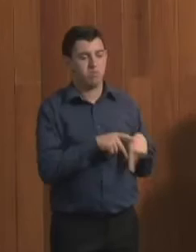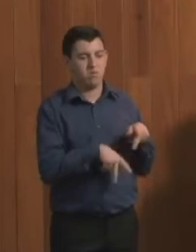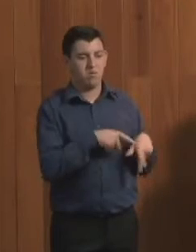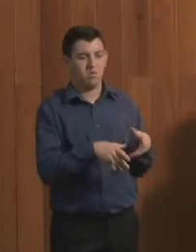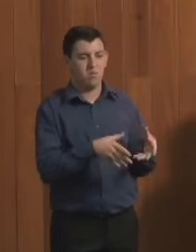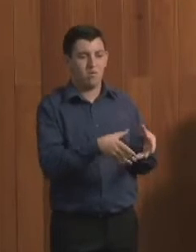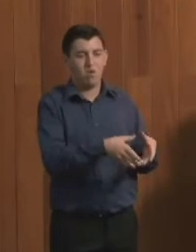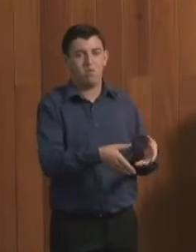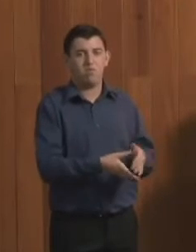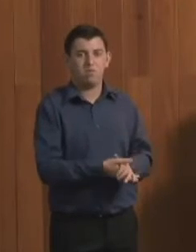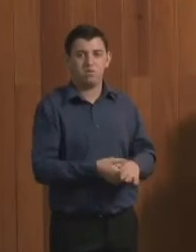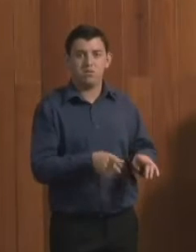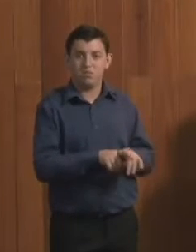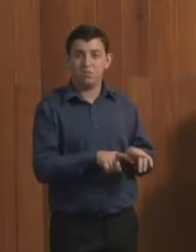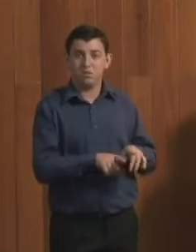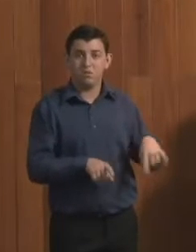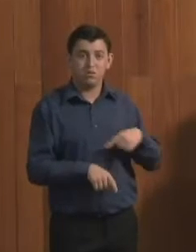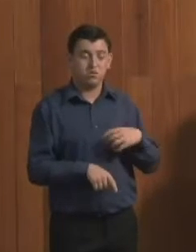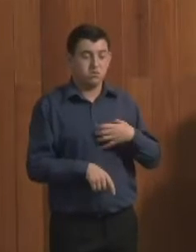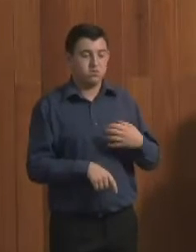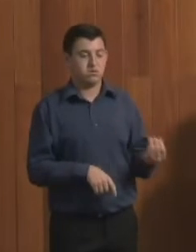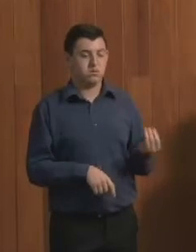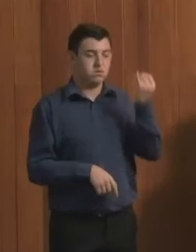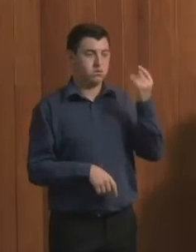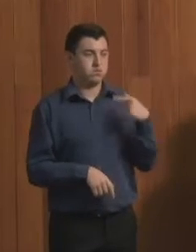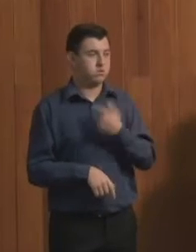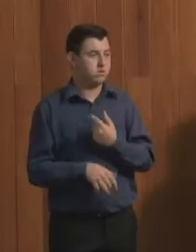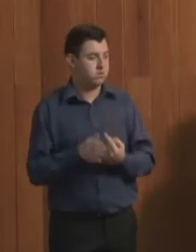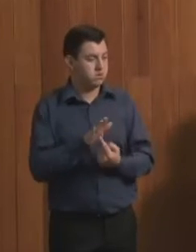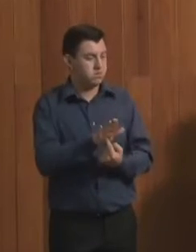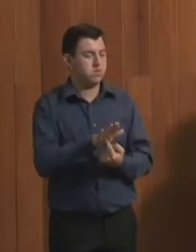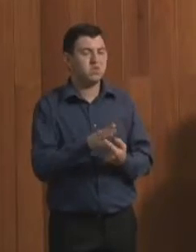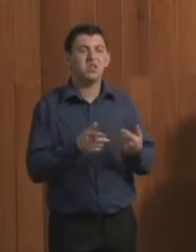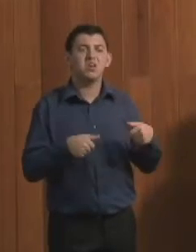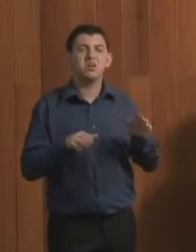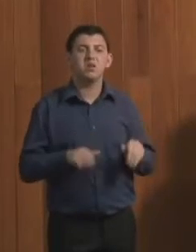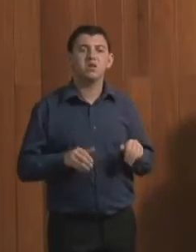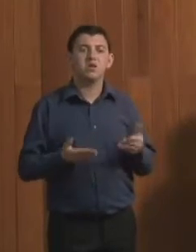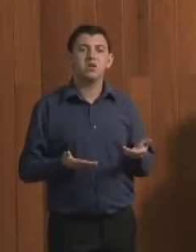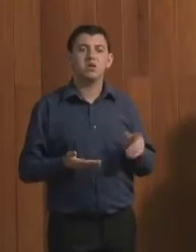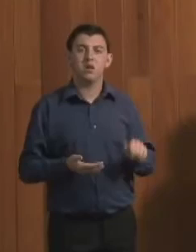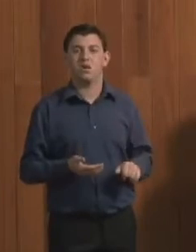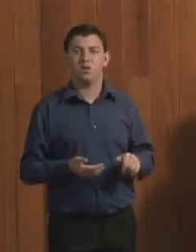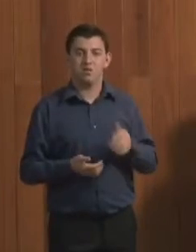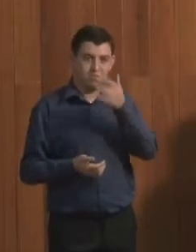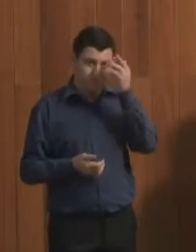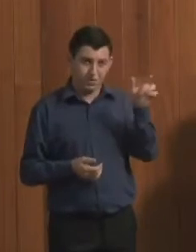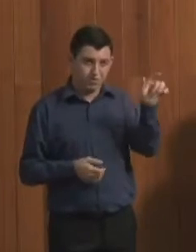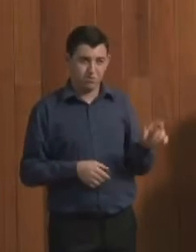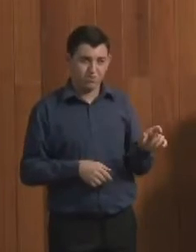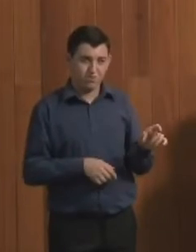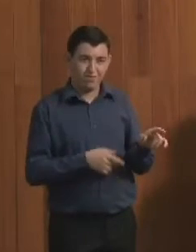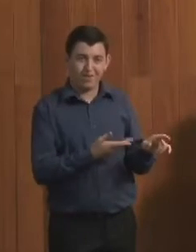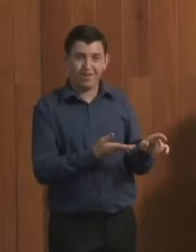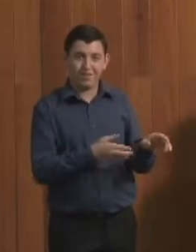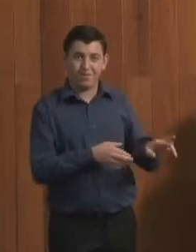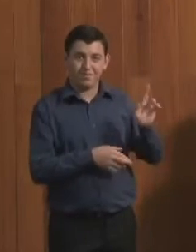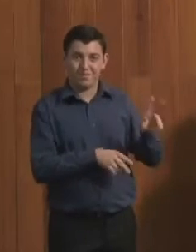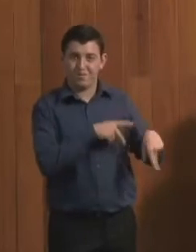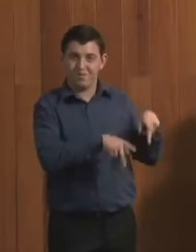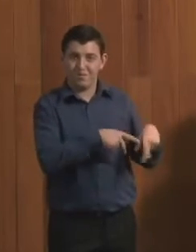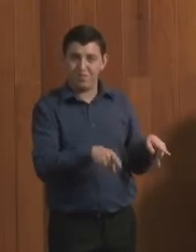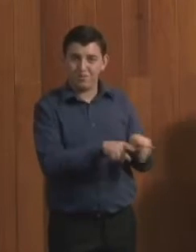que era importante também repassar aqui minimamente quem é esse e qual é esse perfil dessa população, né?